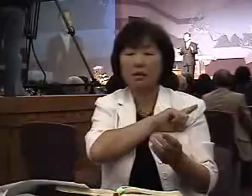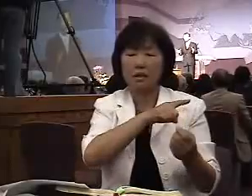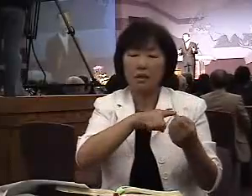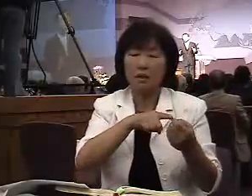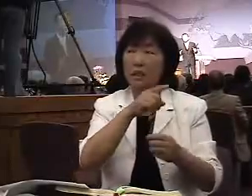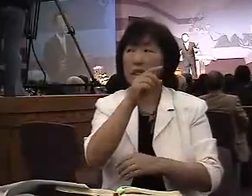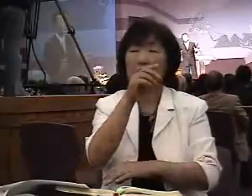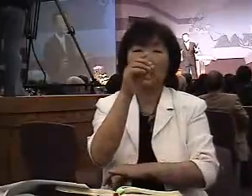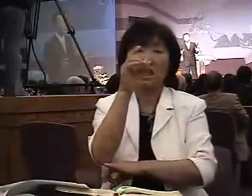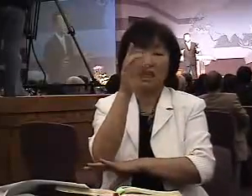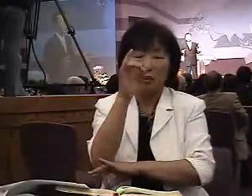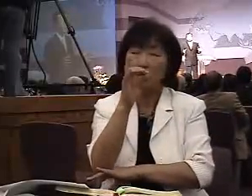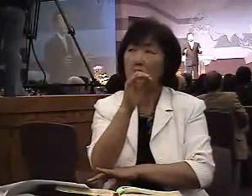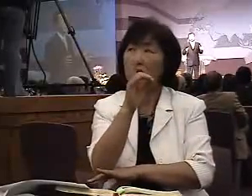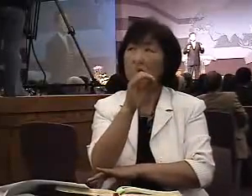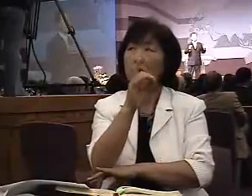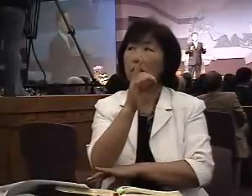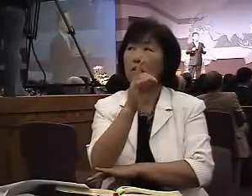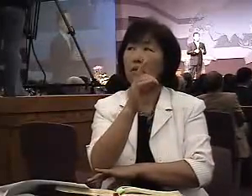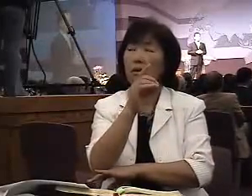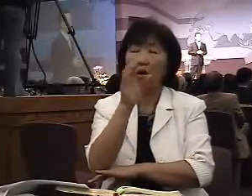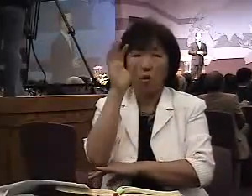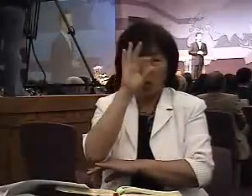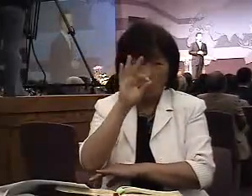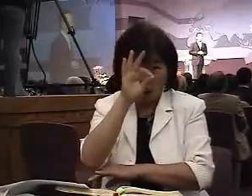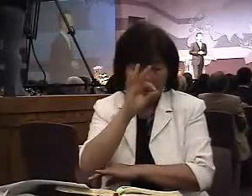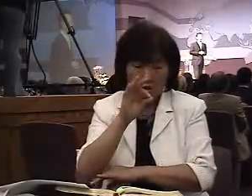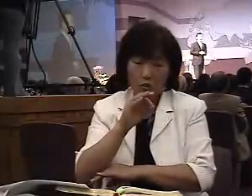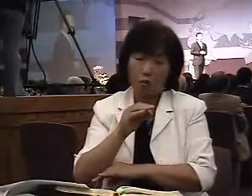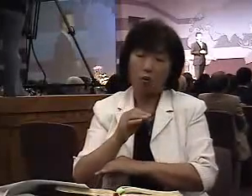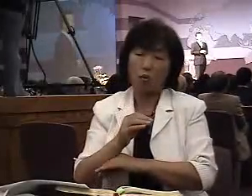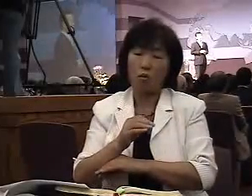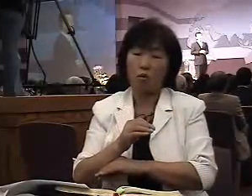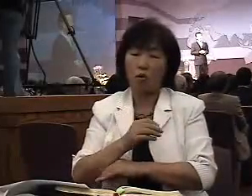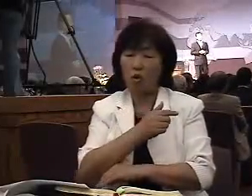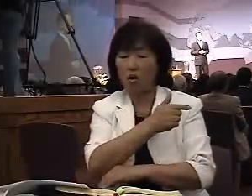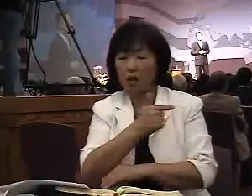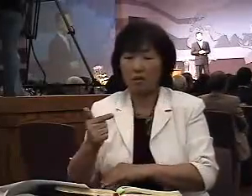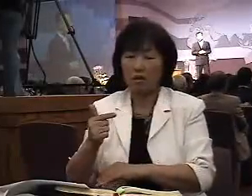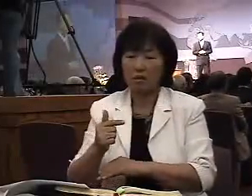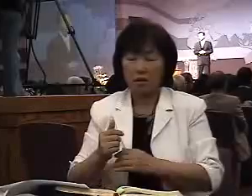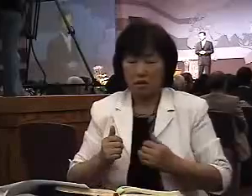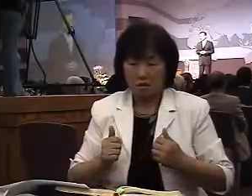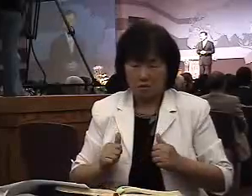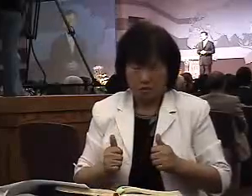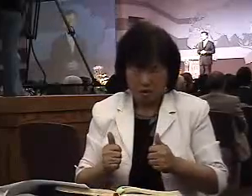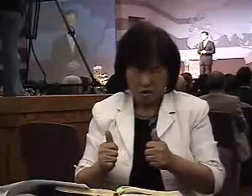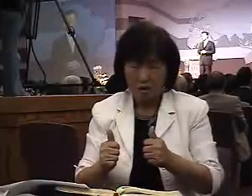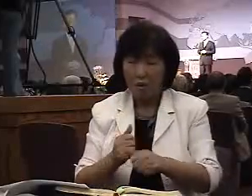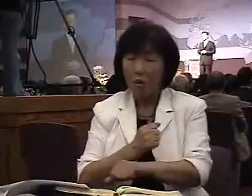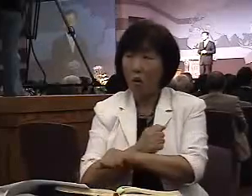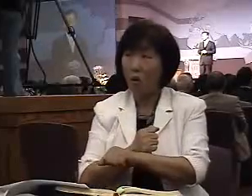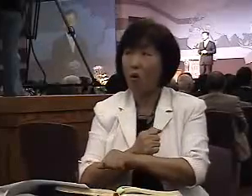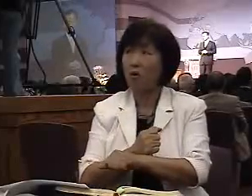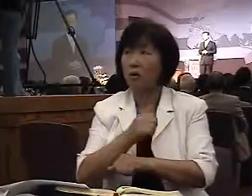것, 가장 기본적인 것도 우리가 구하고 찾으려고 굉장히 애를 쓰는 때입니다.